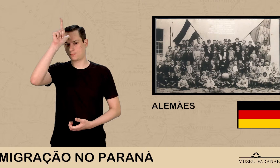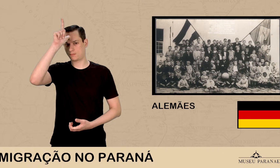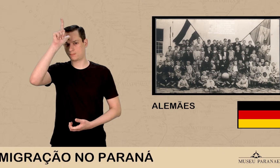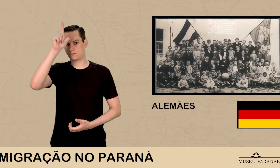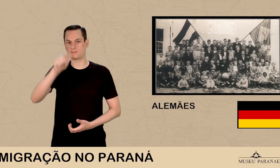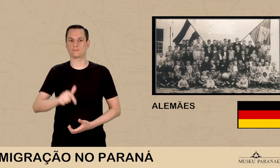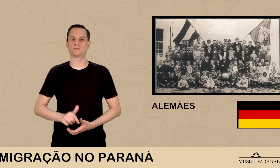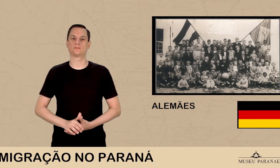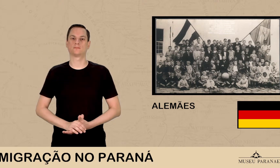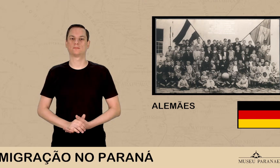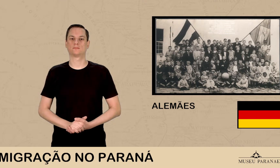alemães,